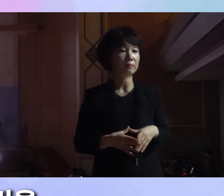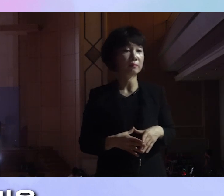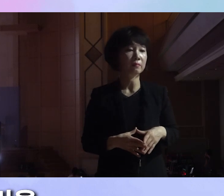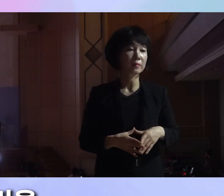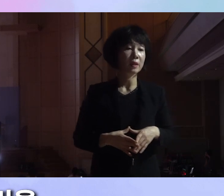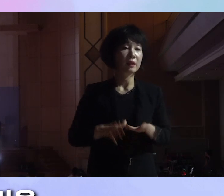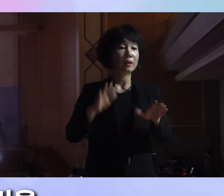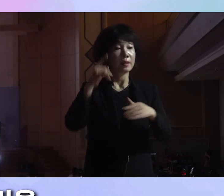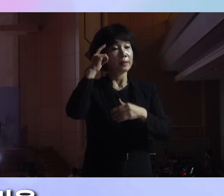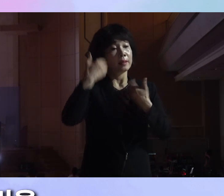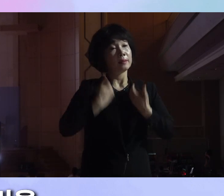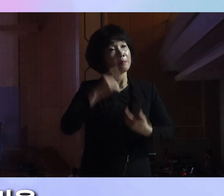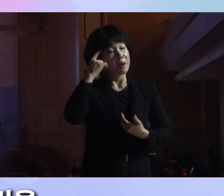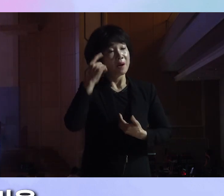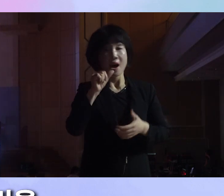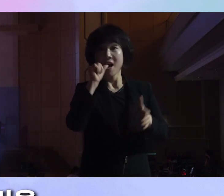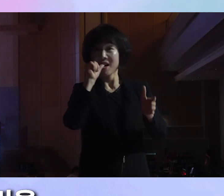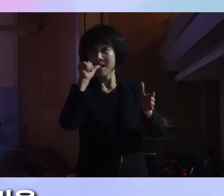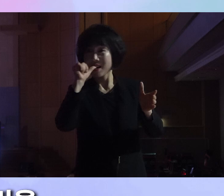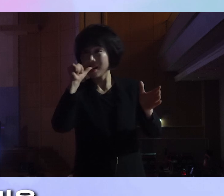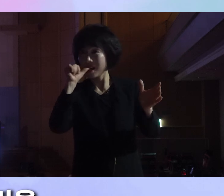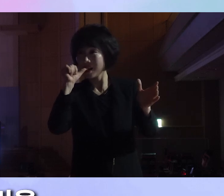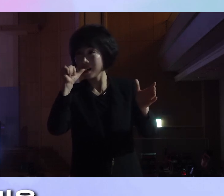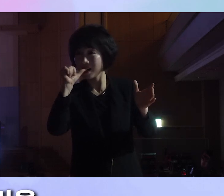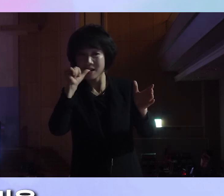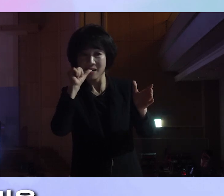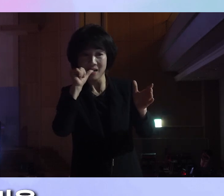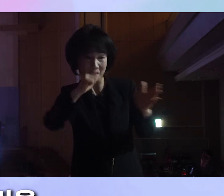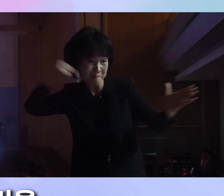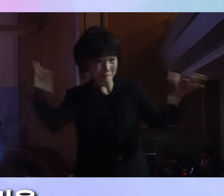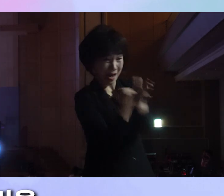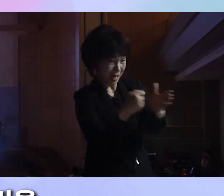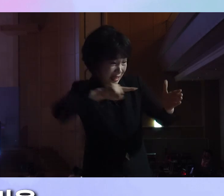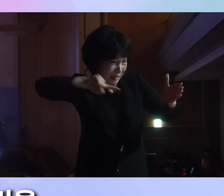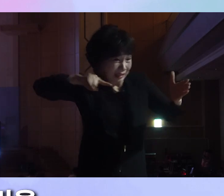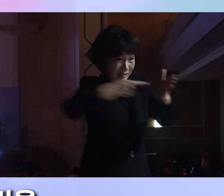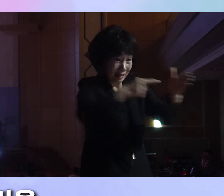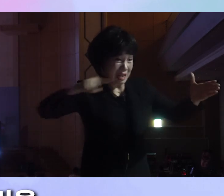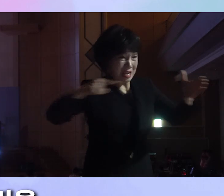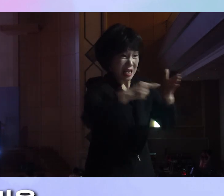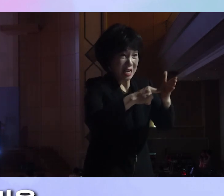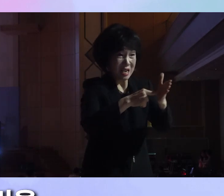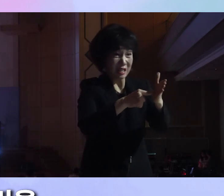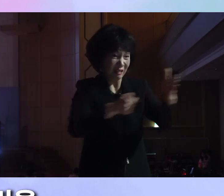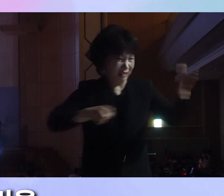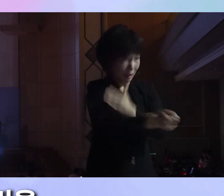상상해봐. 이 대못이 네 손과 발을 뚫고 들어가는 걸.